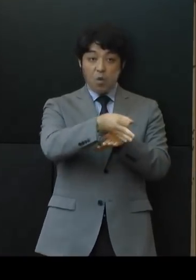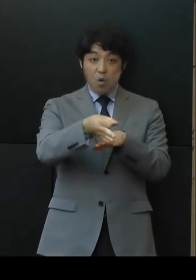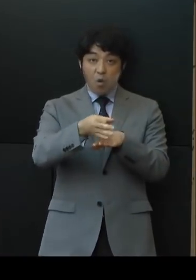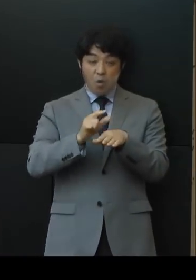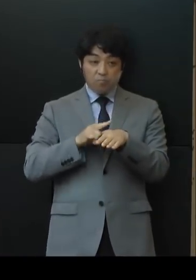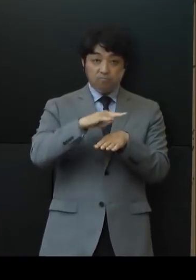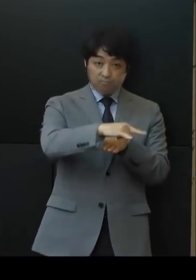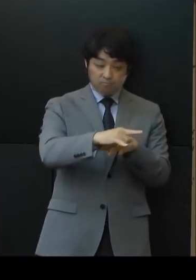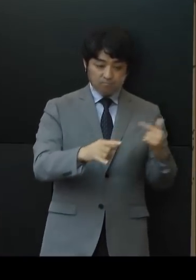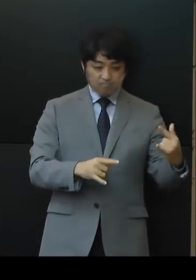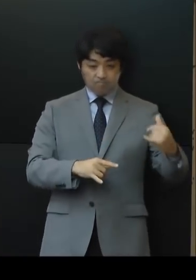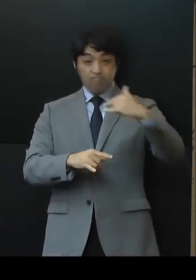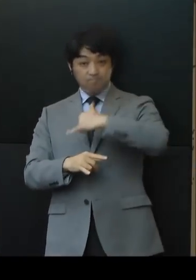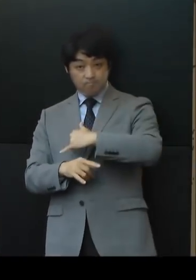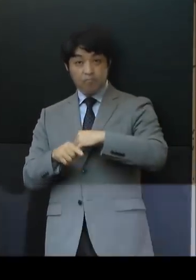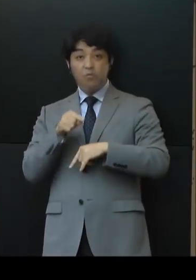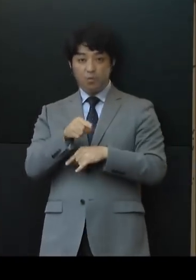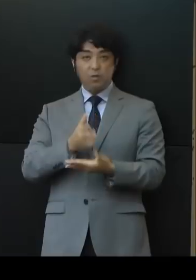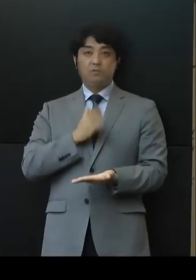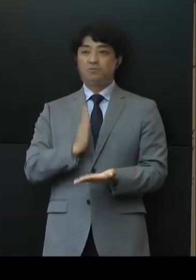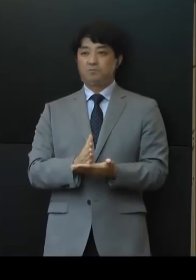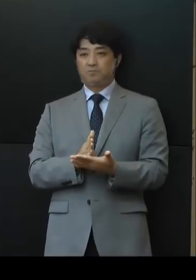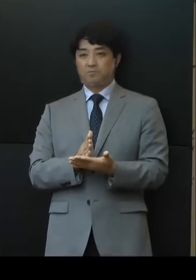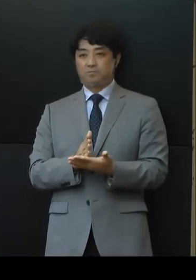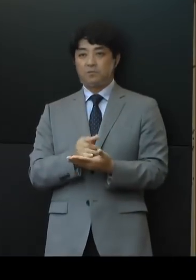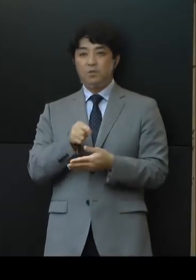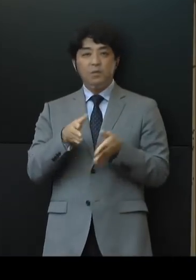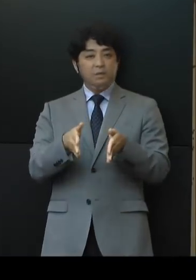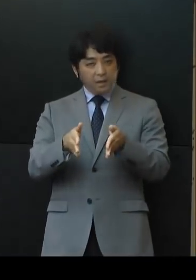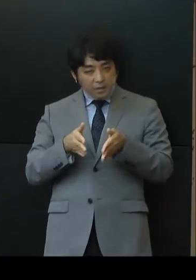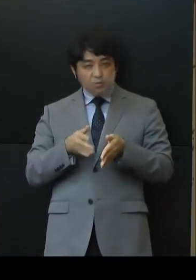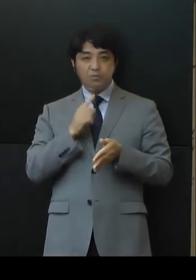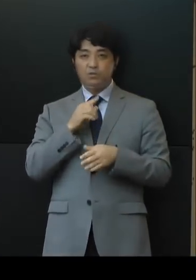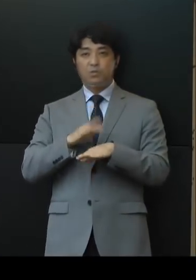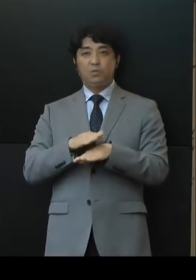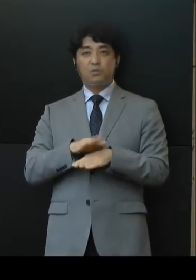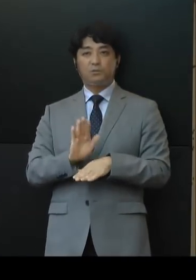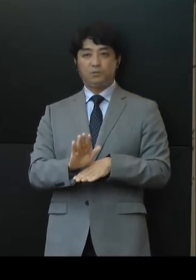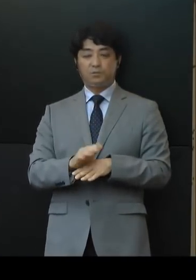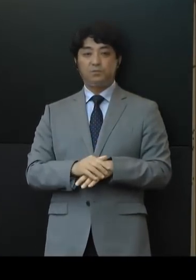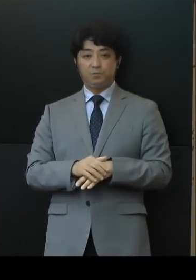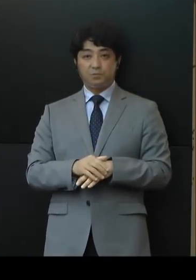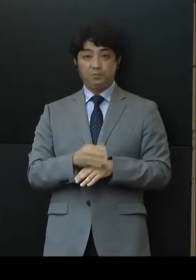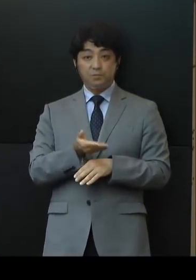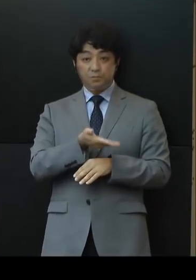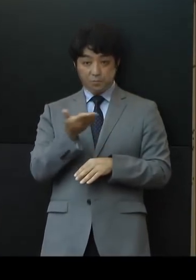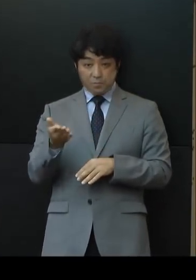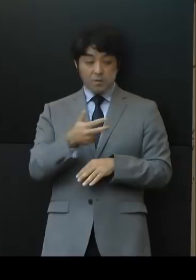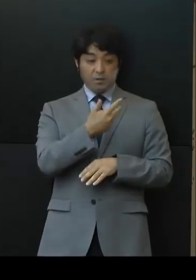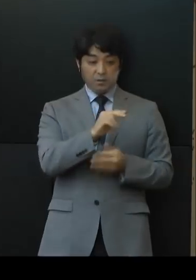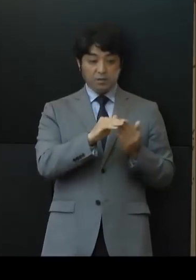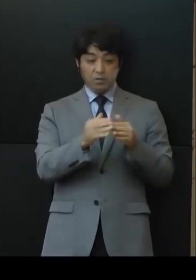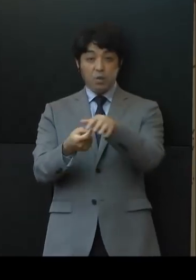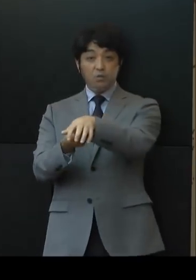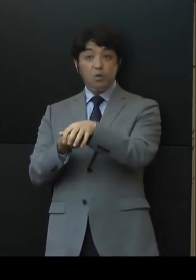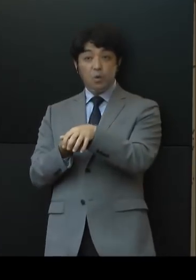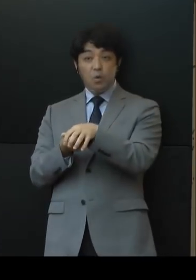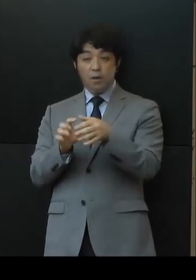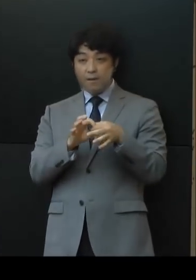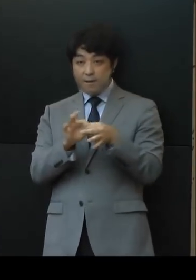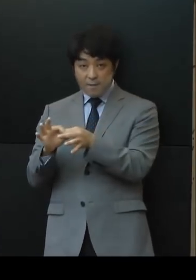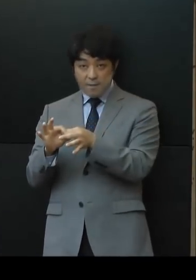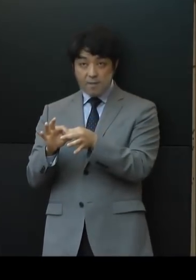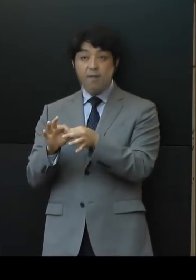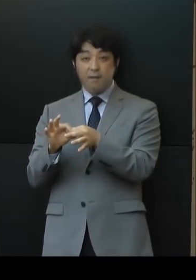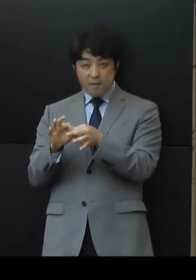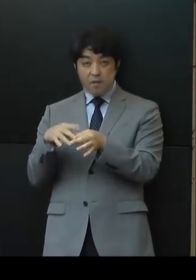の渡航も自粛するというところでございます。で13番目は市町村との連携14番目は風評